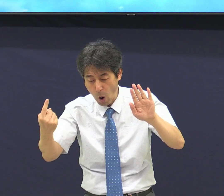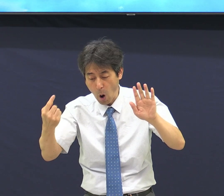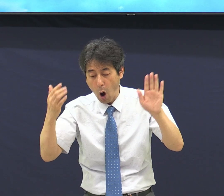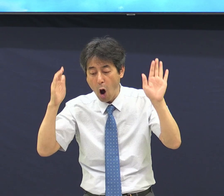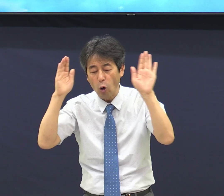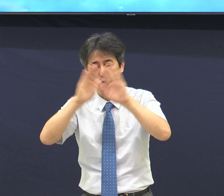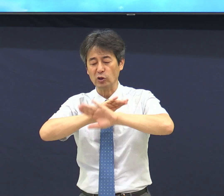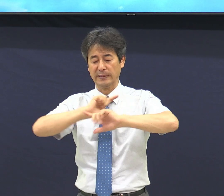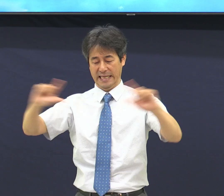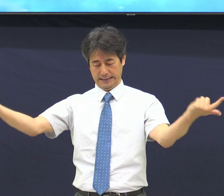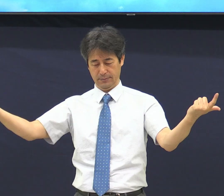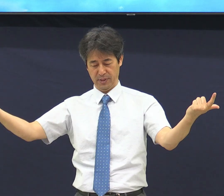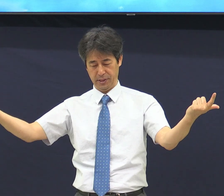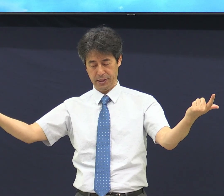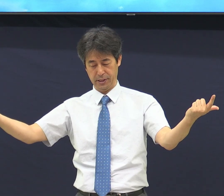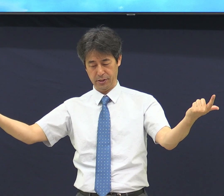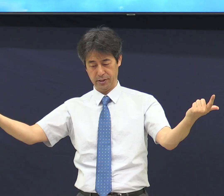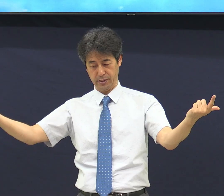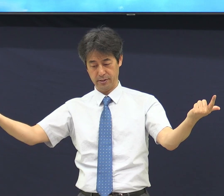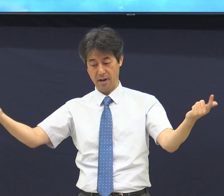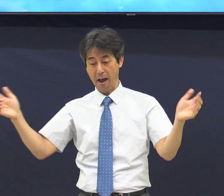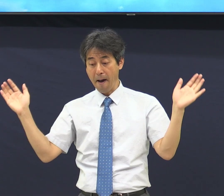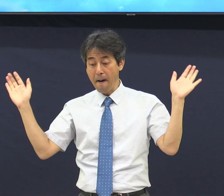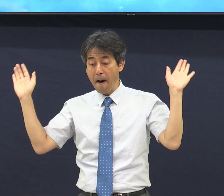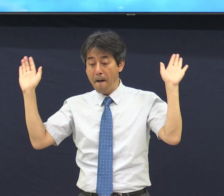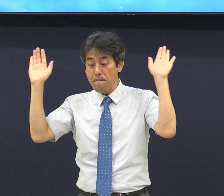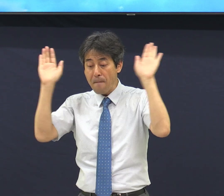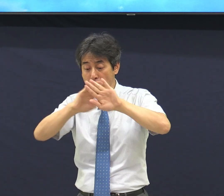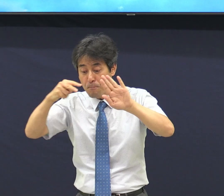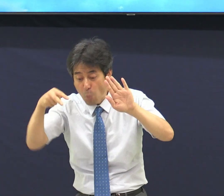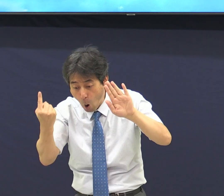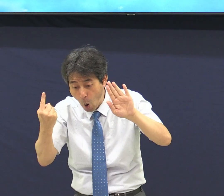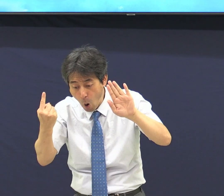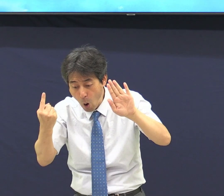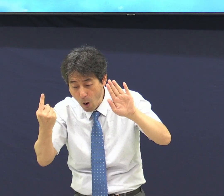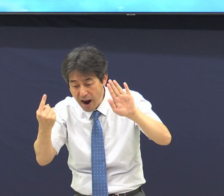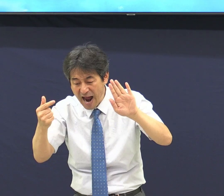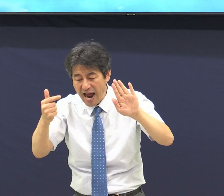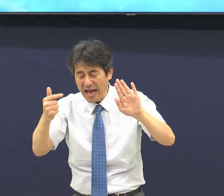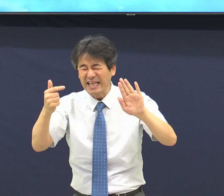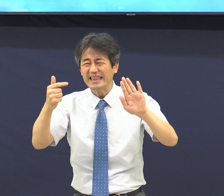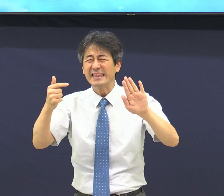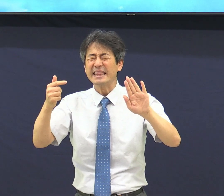어둠도 어둡지 아니하도다. 밤도